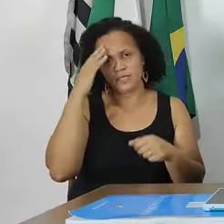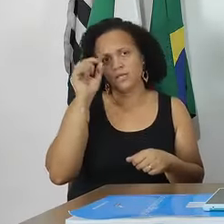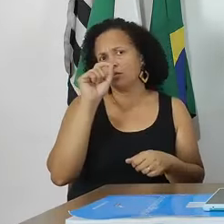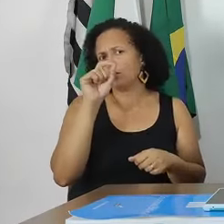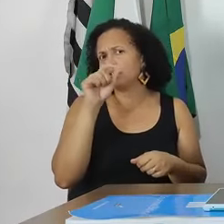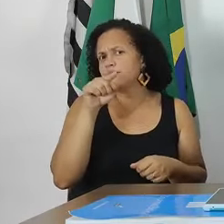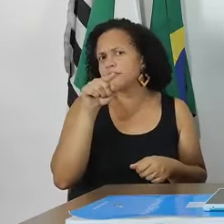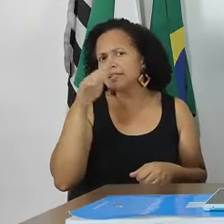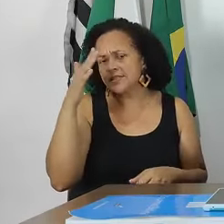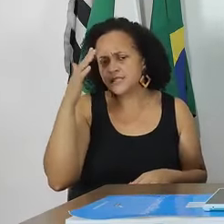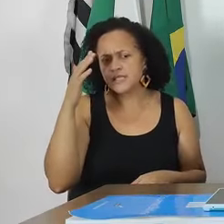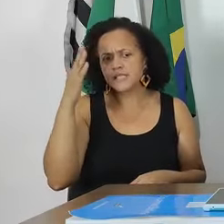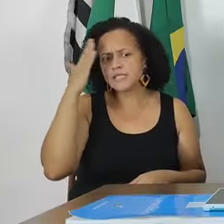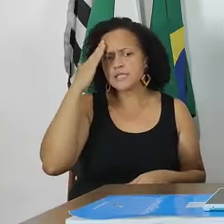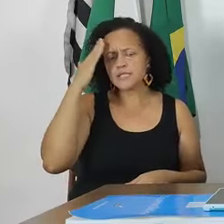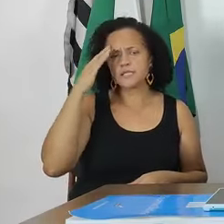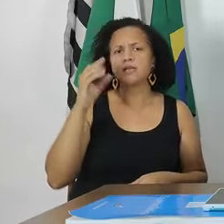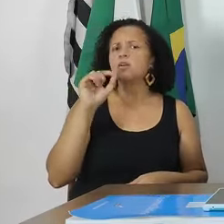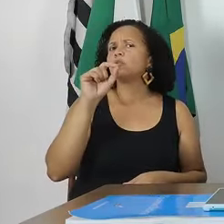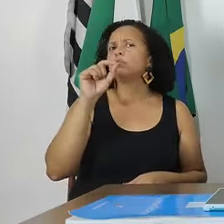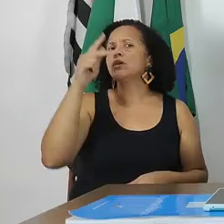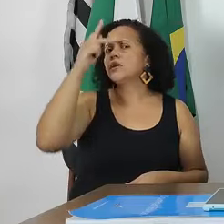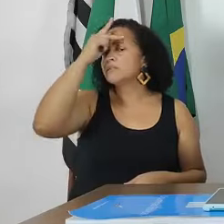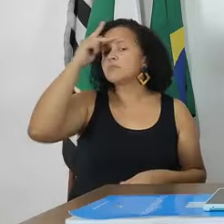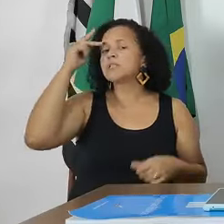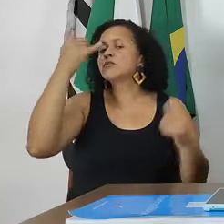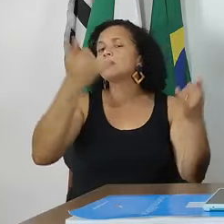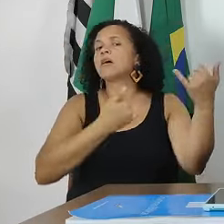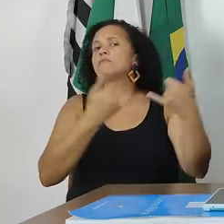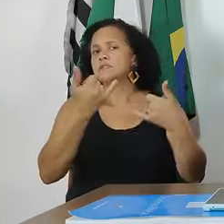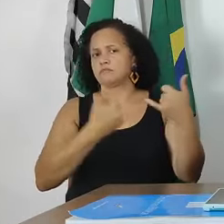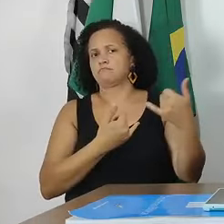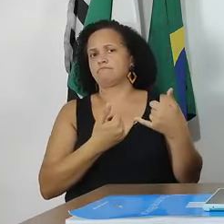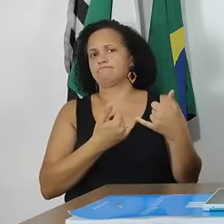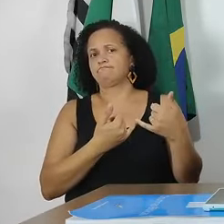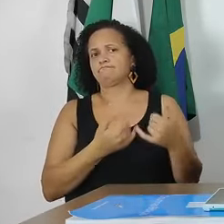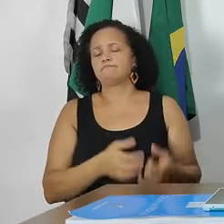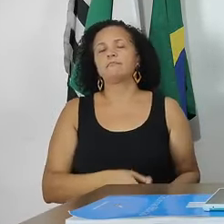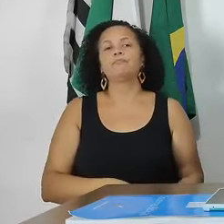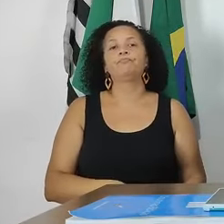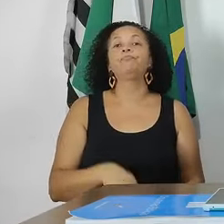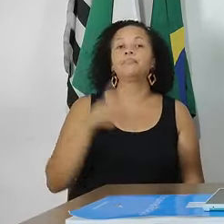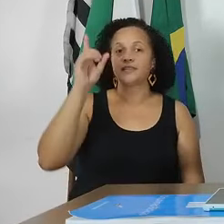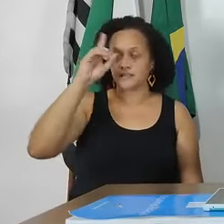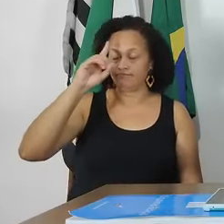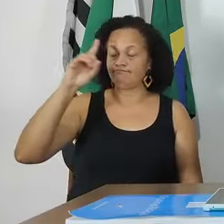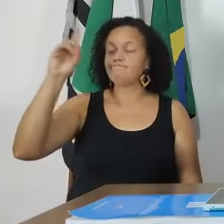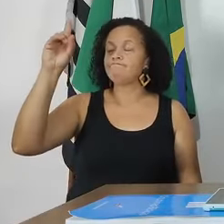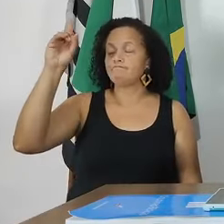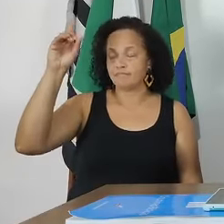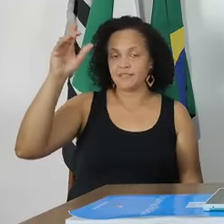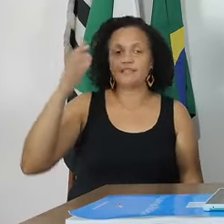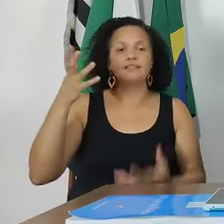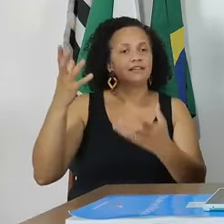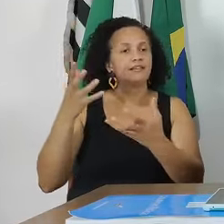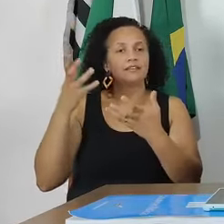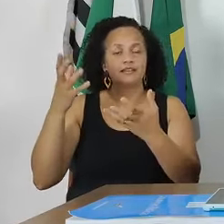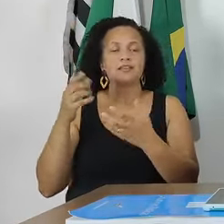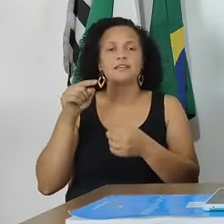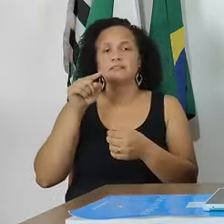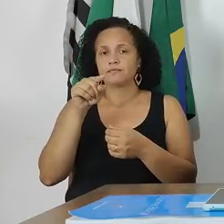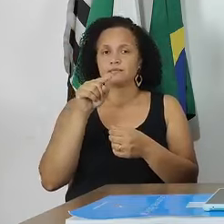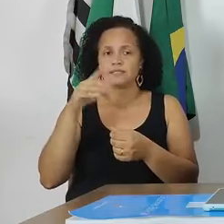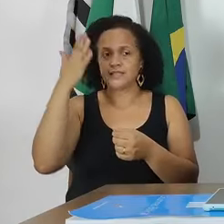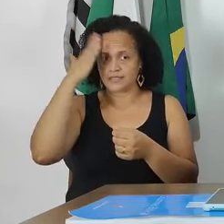dentro de casa, o que a gente está abrindo dentro de casa. Ele se importa. Você traz de lá de fora tantas coisas que